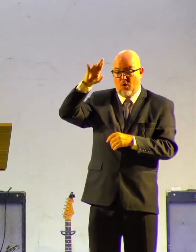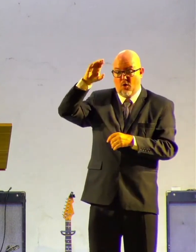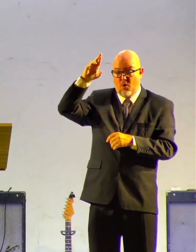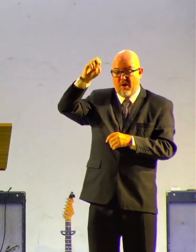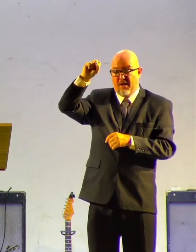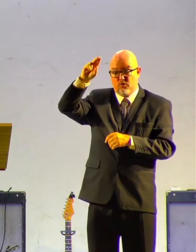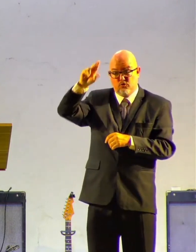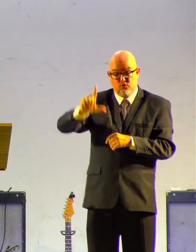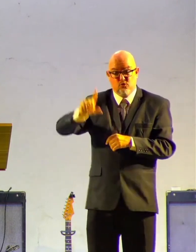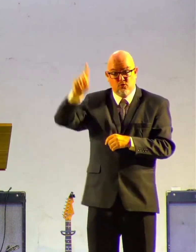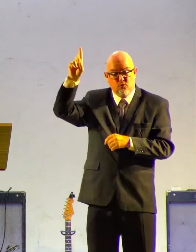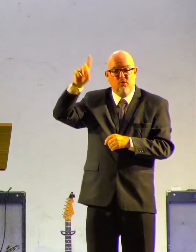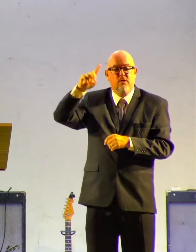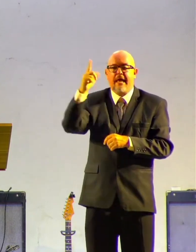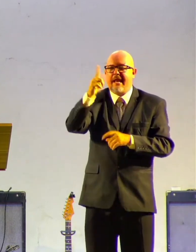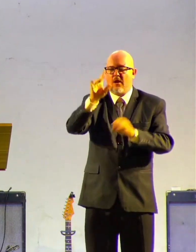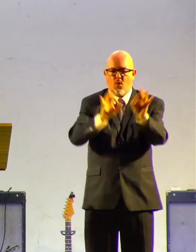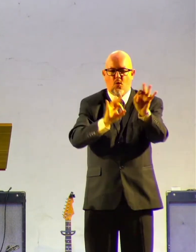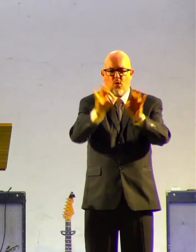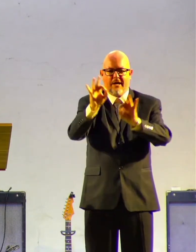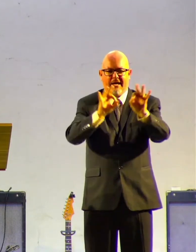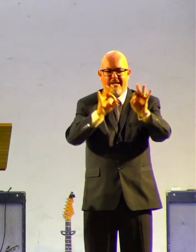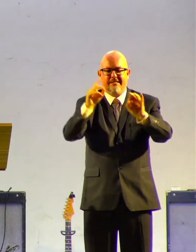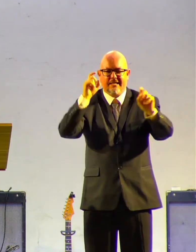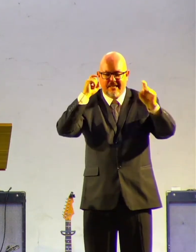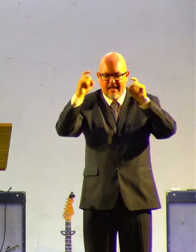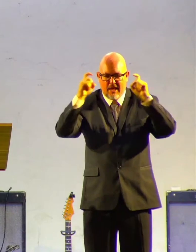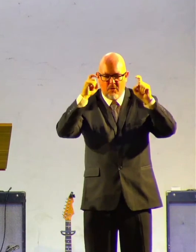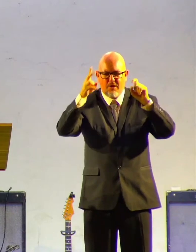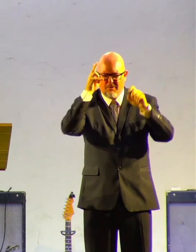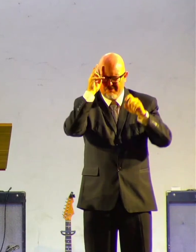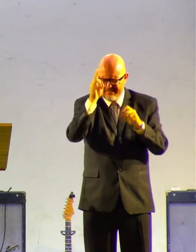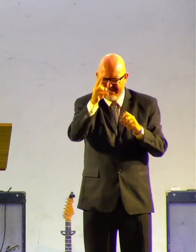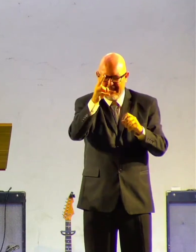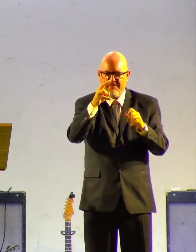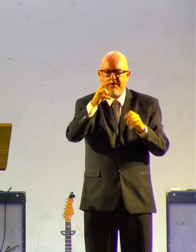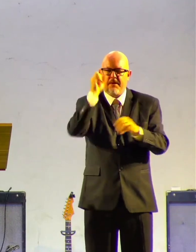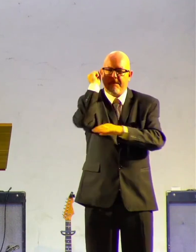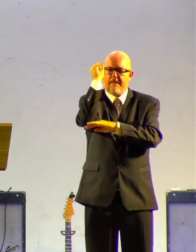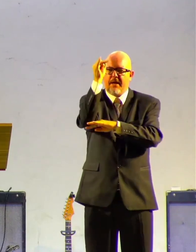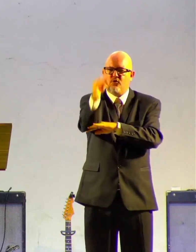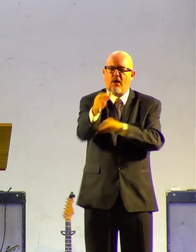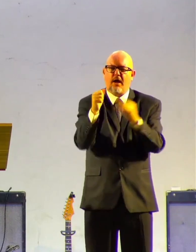é organizada sem ter uma reunião diária de oração pela madrugada.